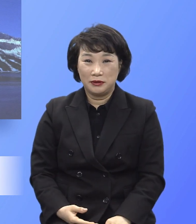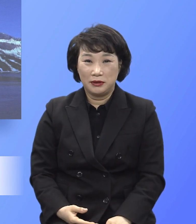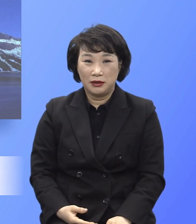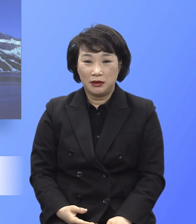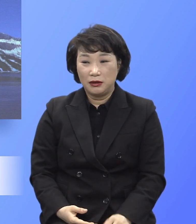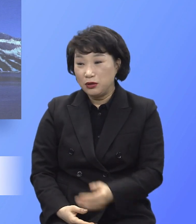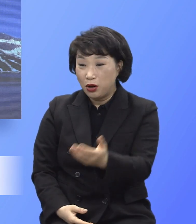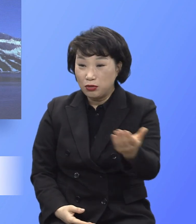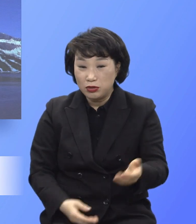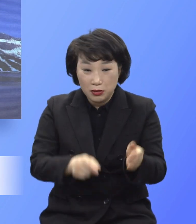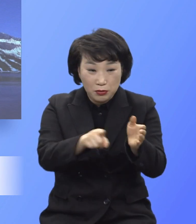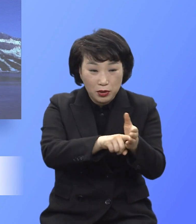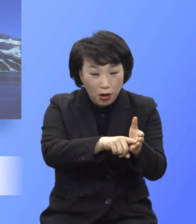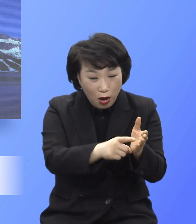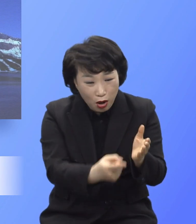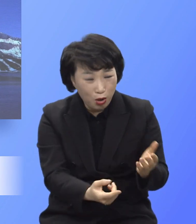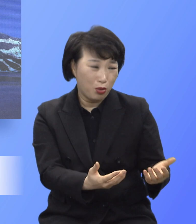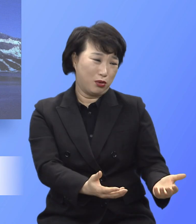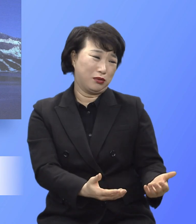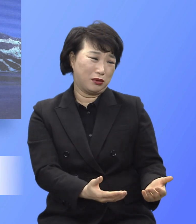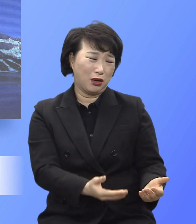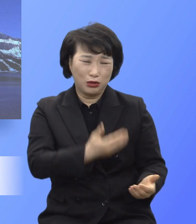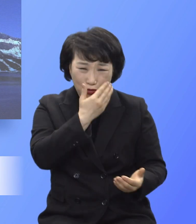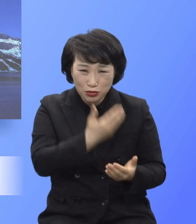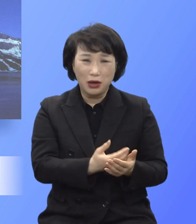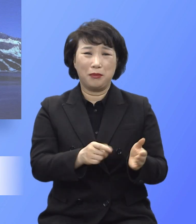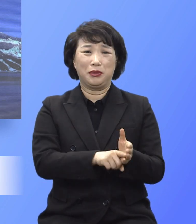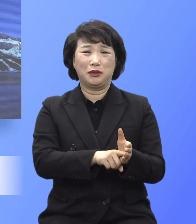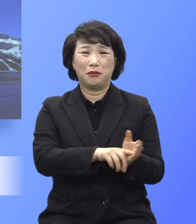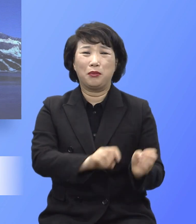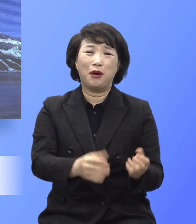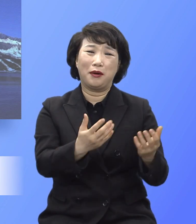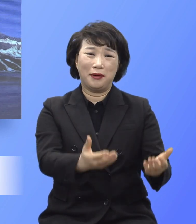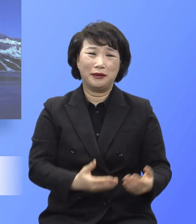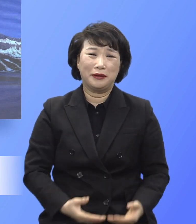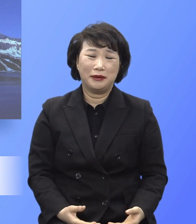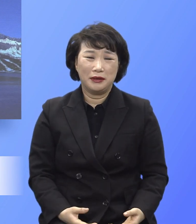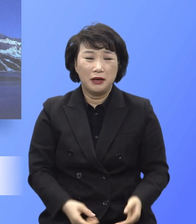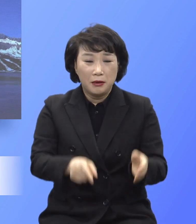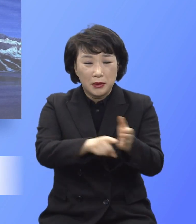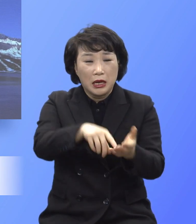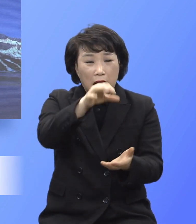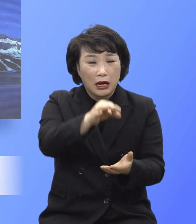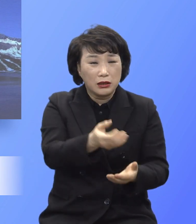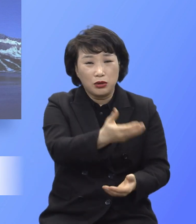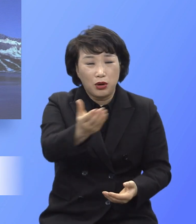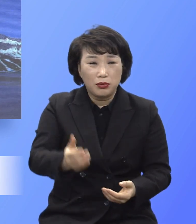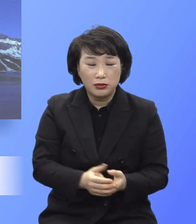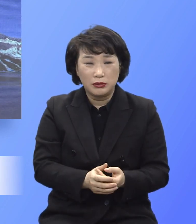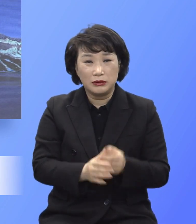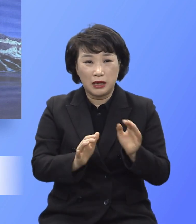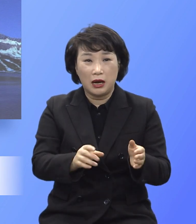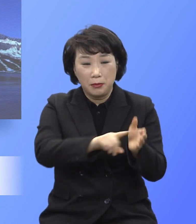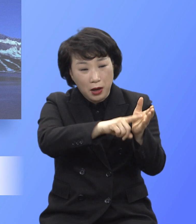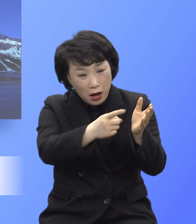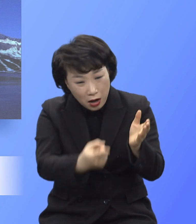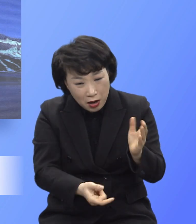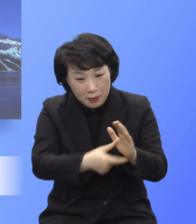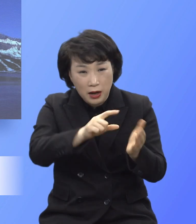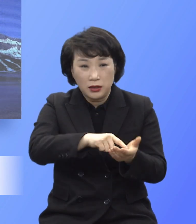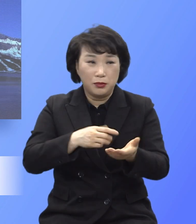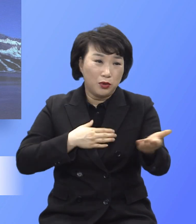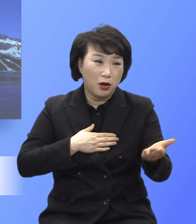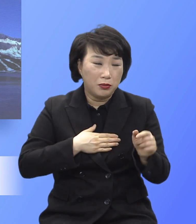말입니다. 어떻게 해서 믿음에서 떠나 그 소중한 믿음에도 믿음의 가치가 여러분 믿음에서 떠날